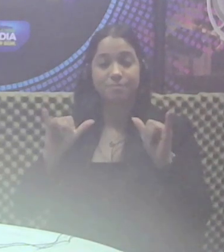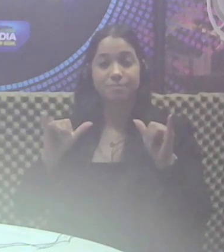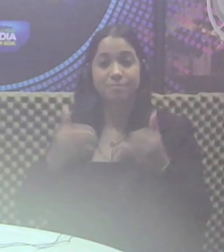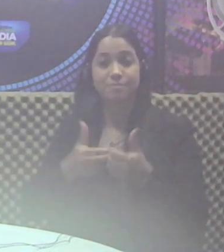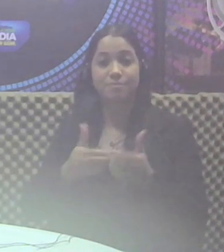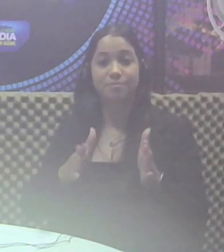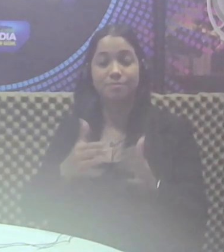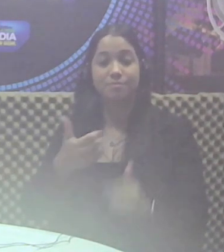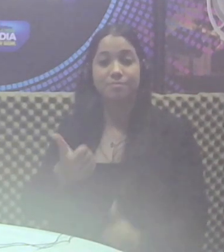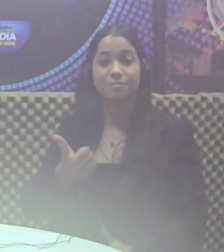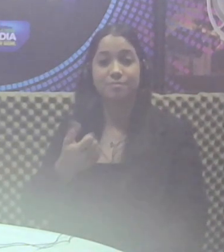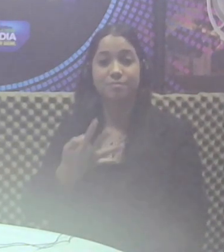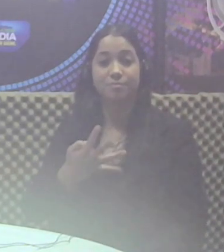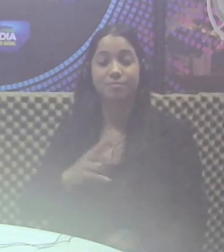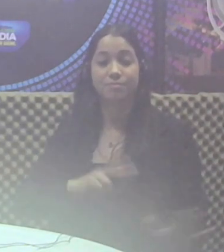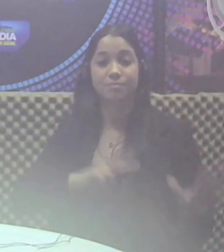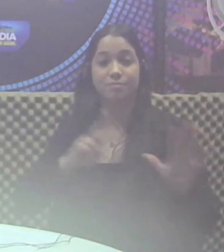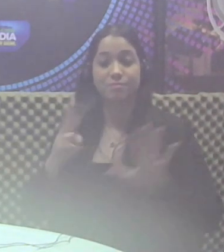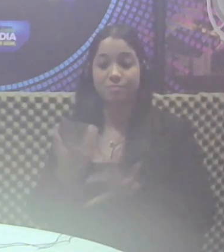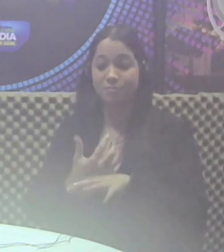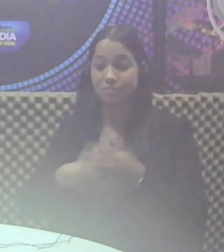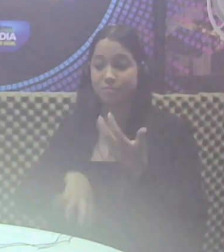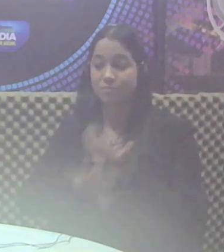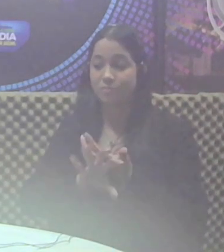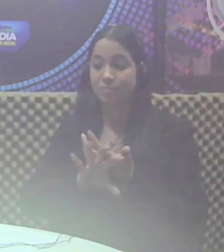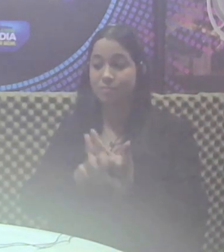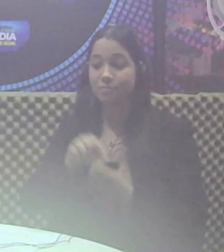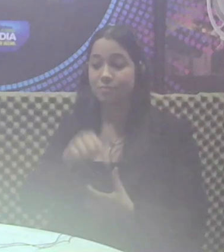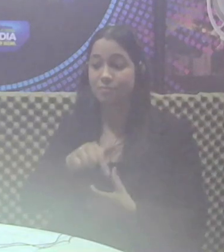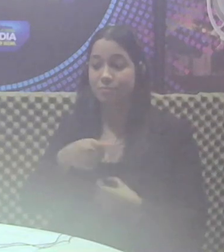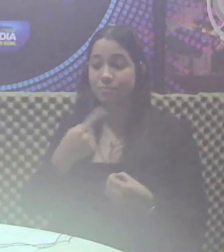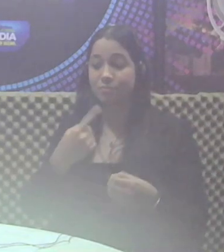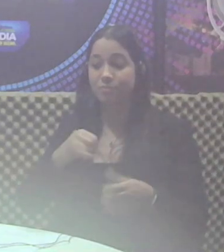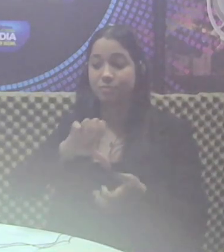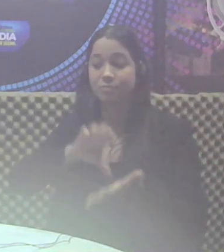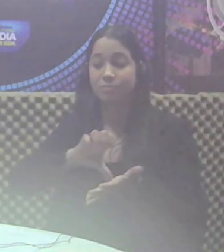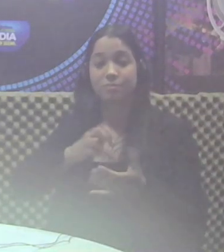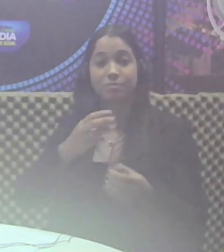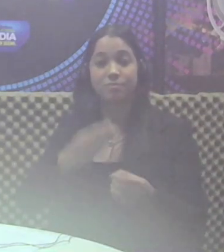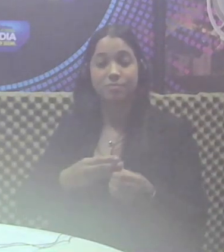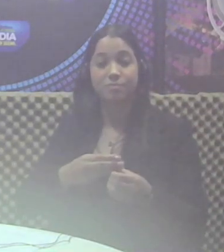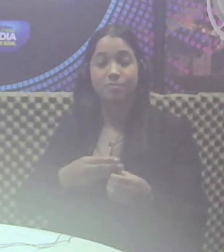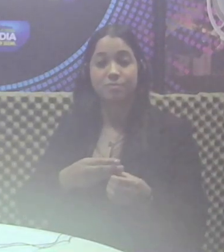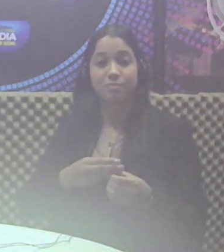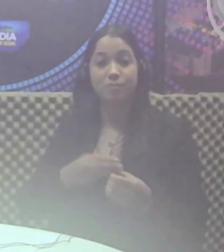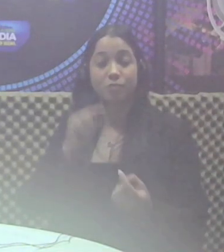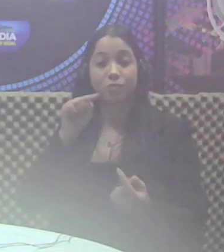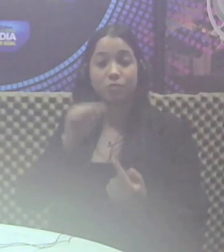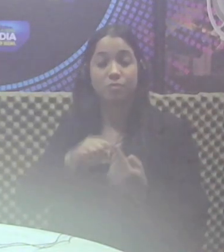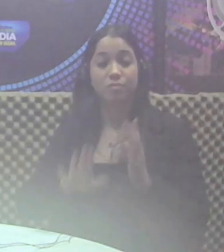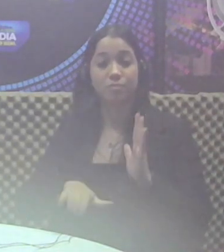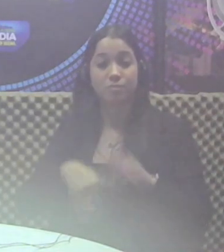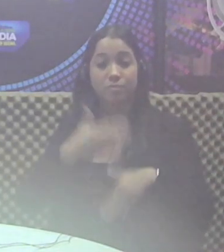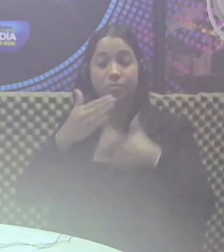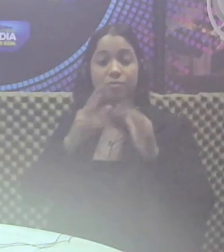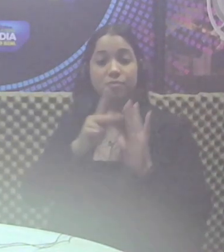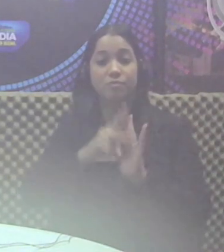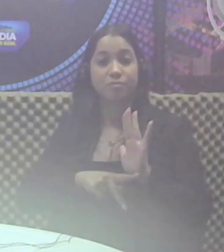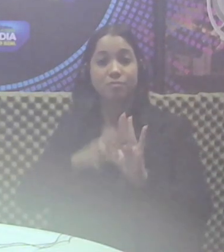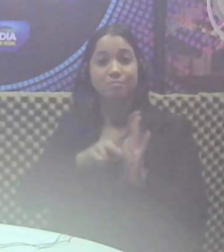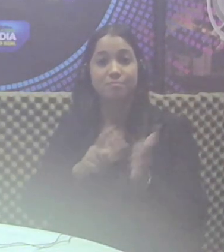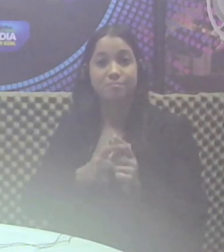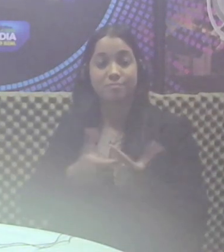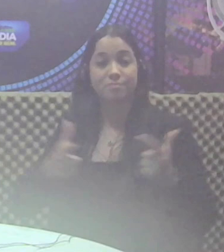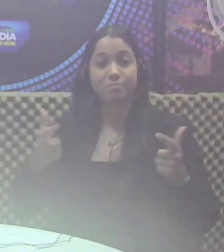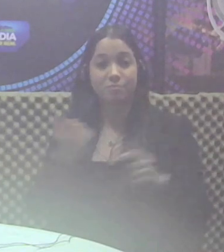abertura da 14ª Semana do Meio Ambiente, aqui no Centro Administrativo Municipal. O objetivo é desenvolver um projeto para ampliar